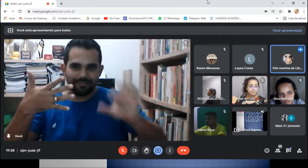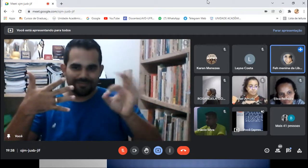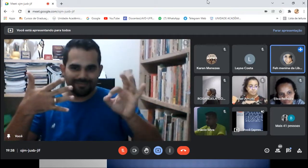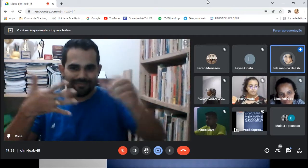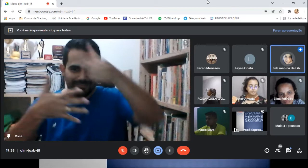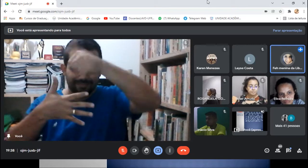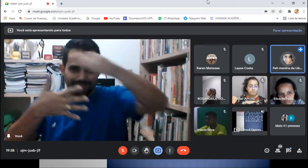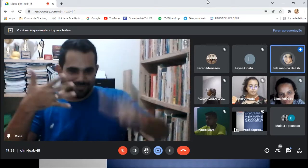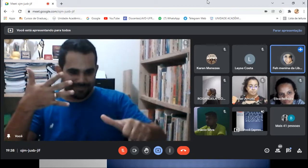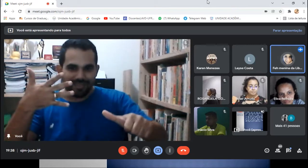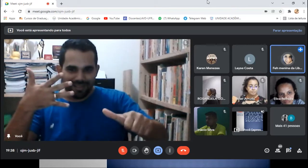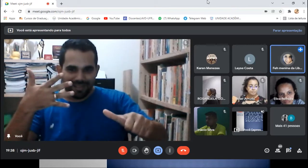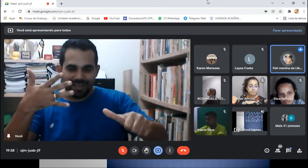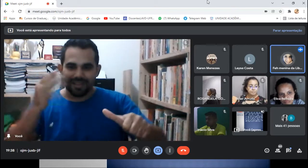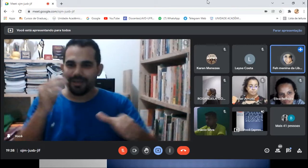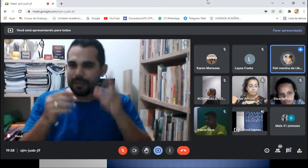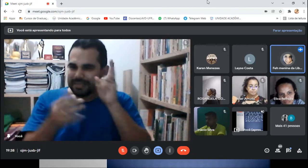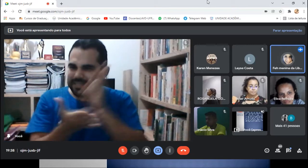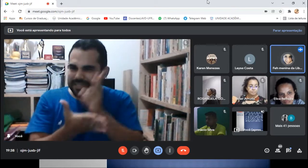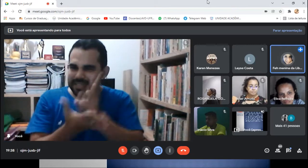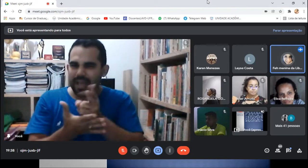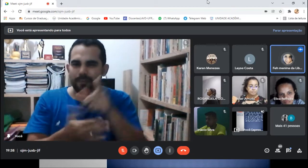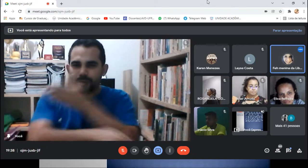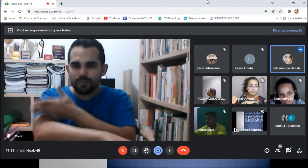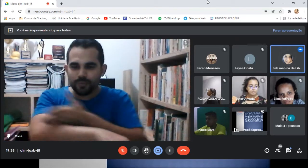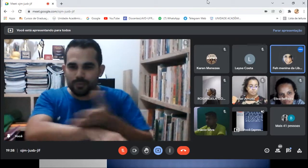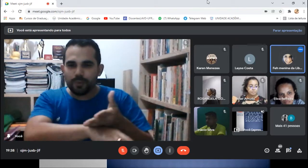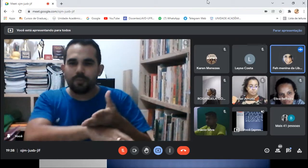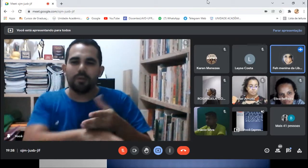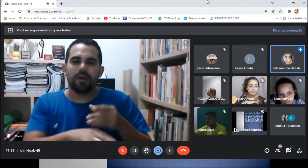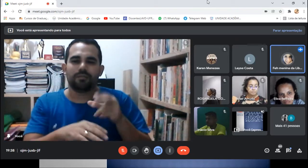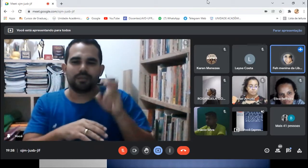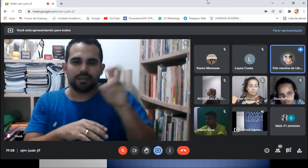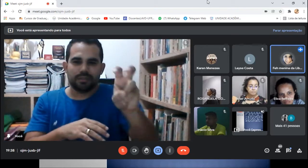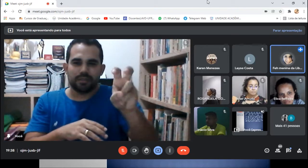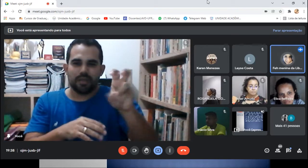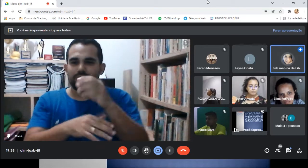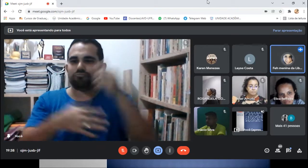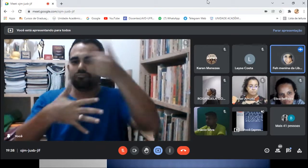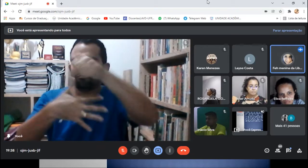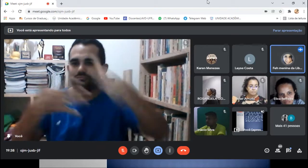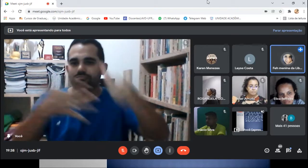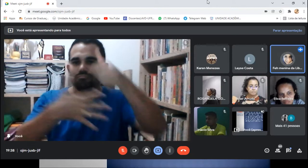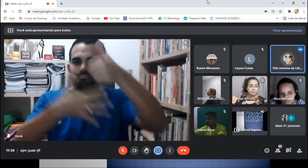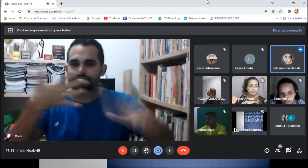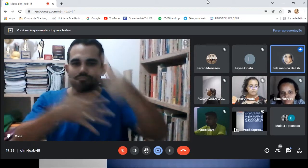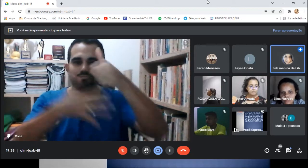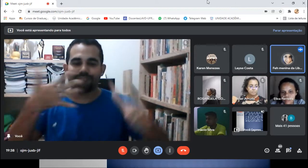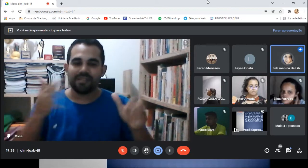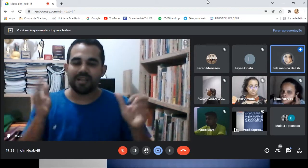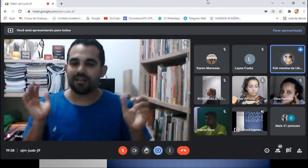Como vocês já podem lembrar, né, os parâmetros são sempre retomar essa questão dos parâmetros, que são 5 parâmetros,